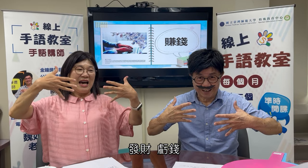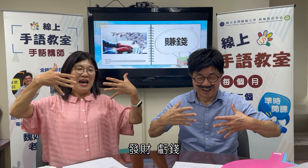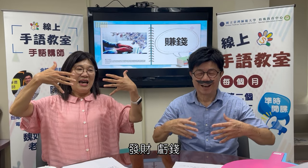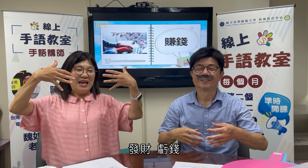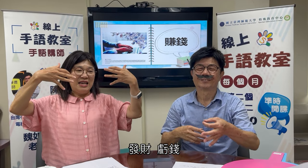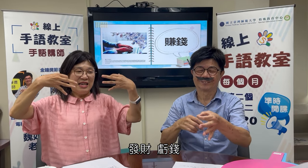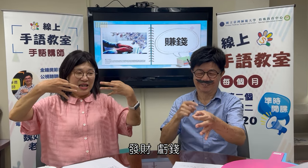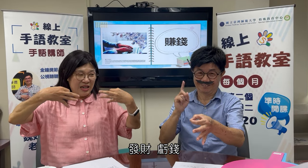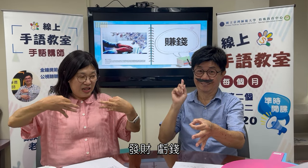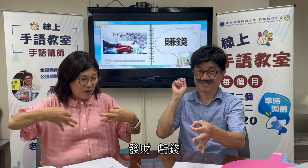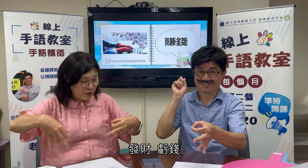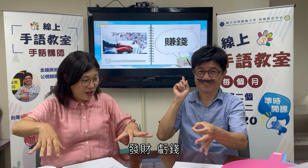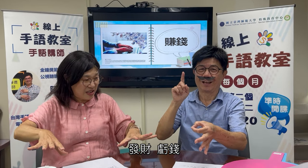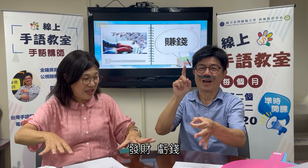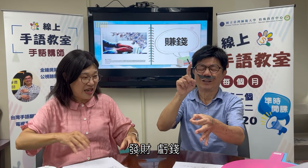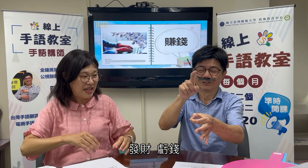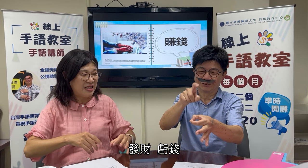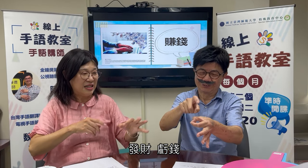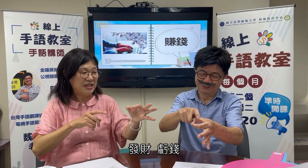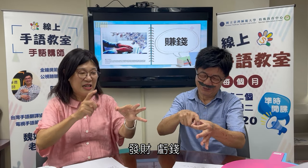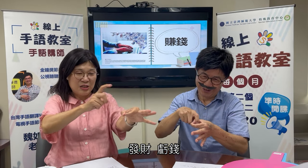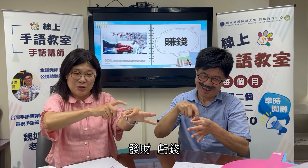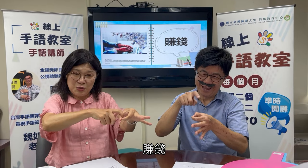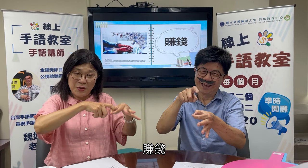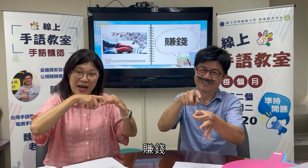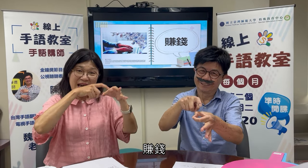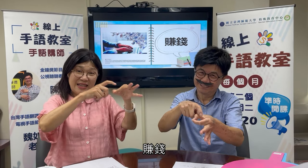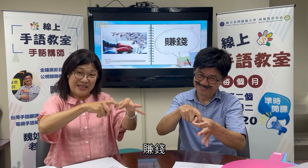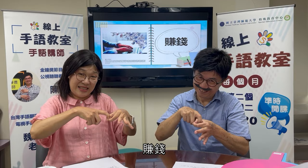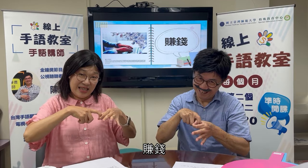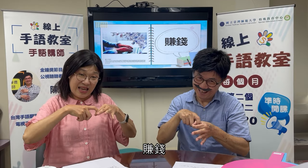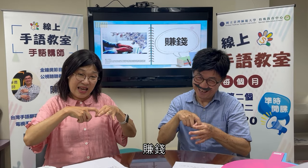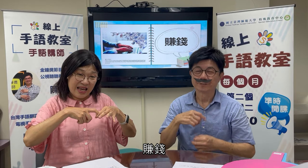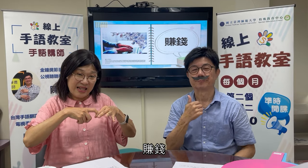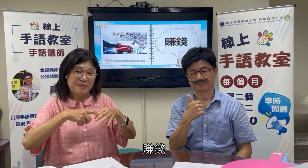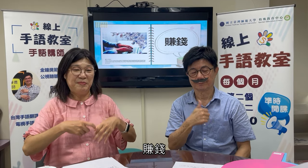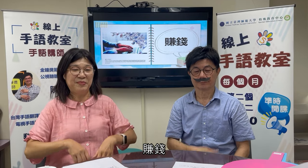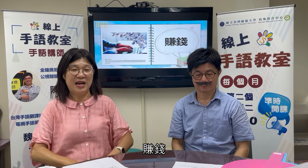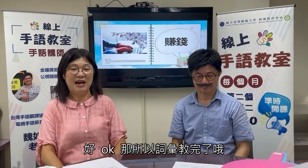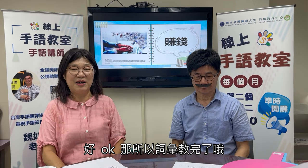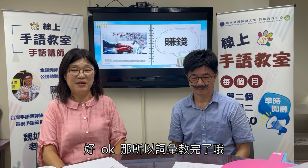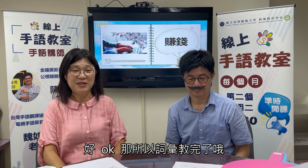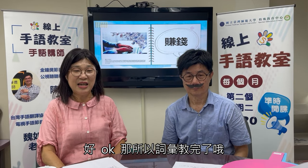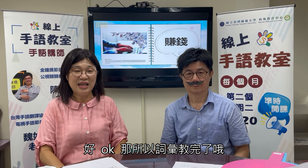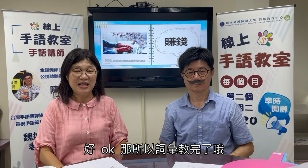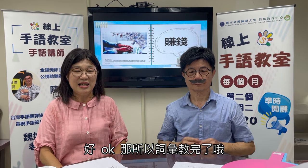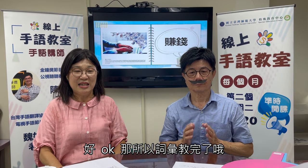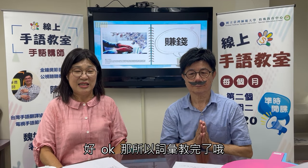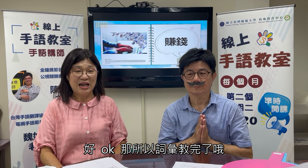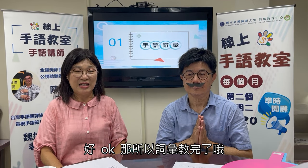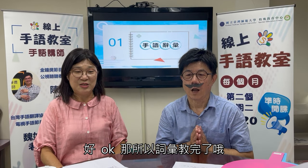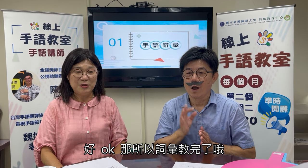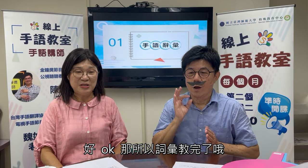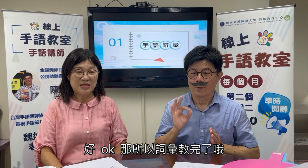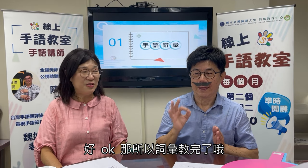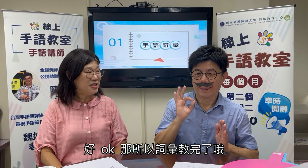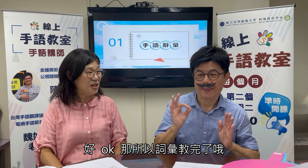财，亏钱，赚钱。好 ，OK， 那手语词汇教完